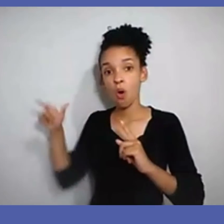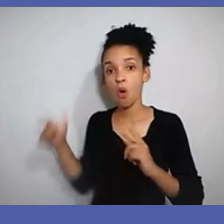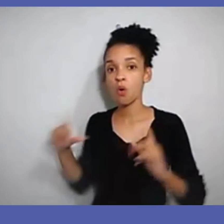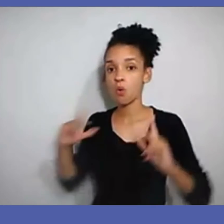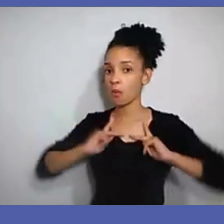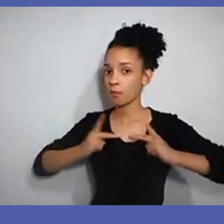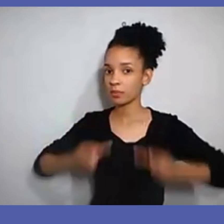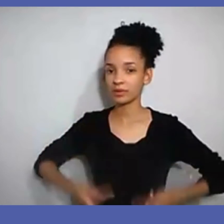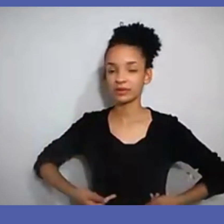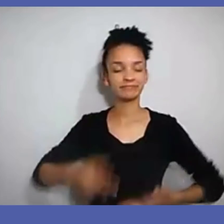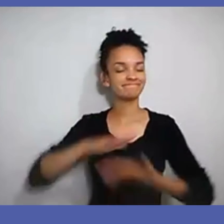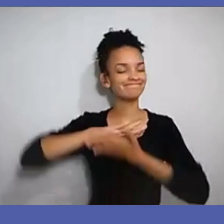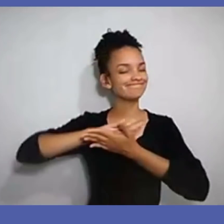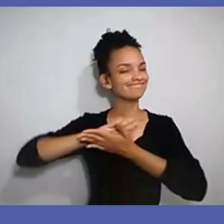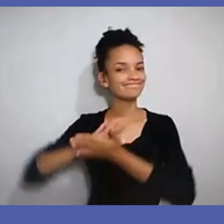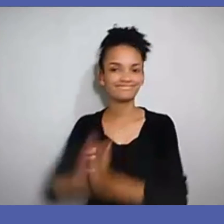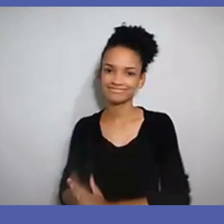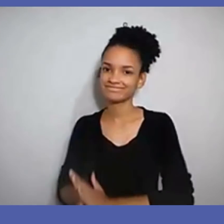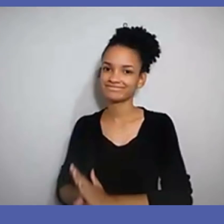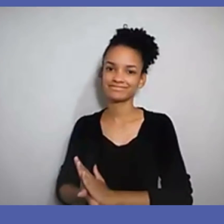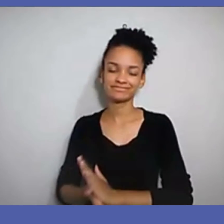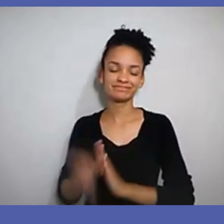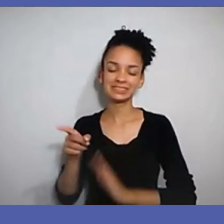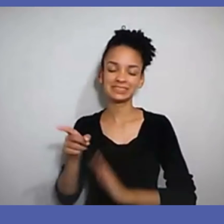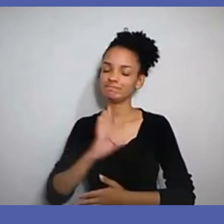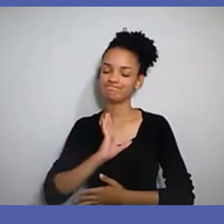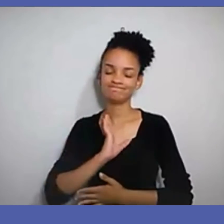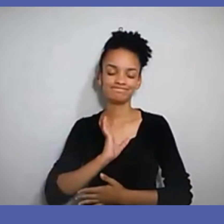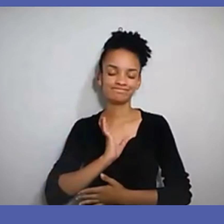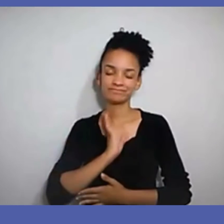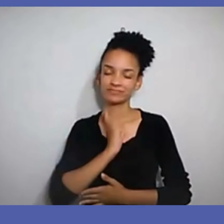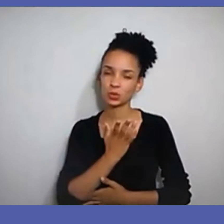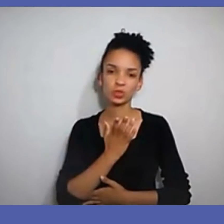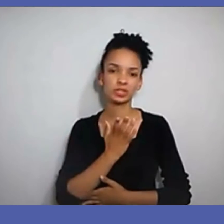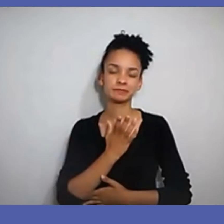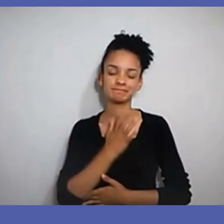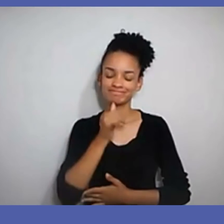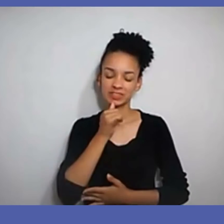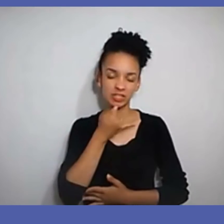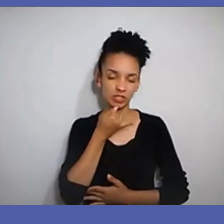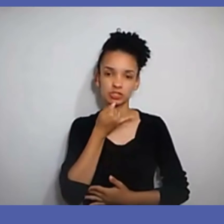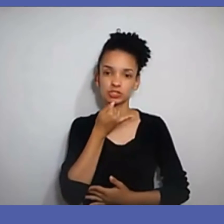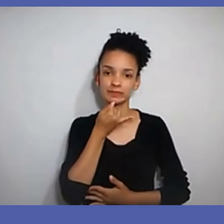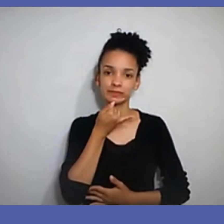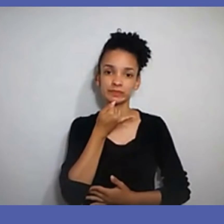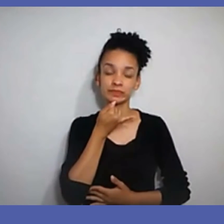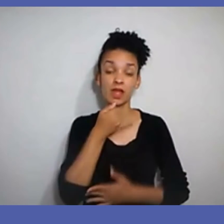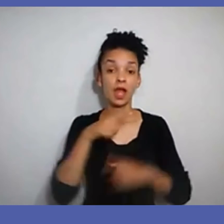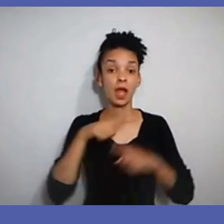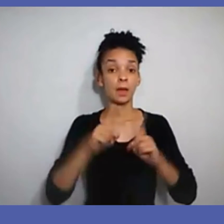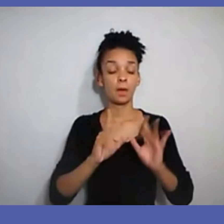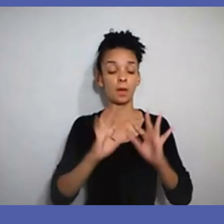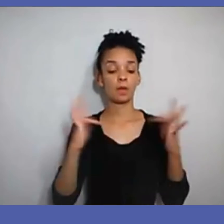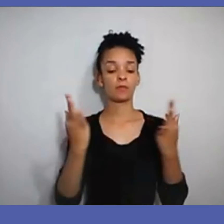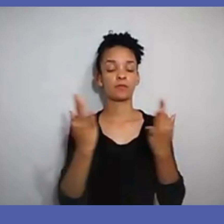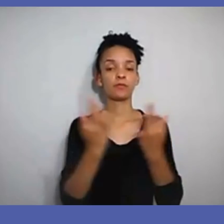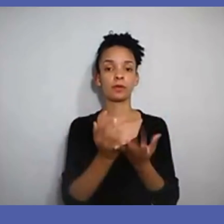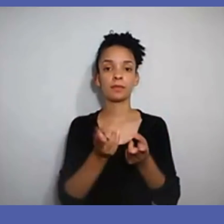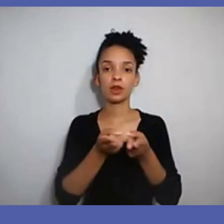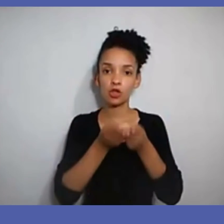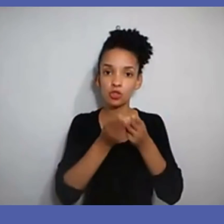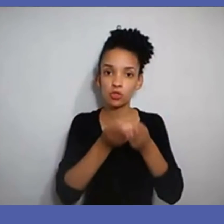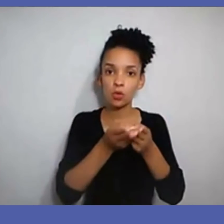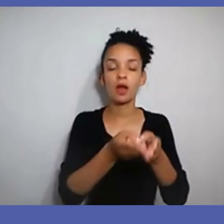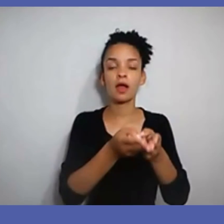tragédia, uma grande tragédia. E assim que a família de Noé, depois do dilúvio, se estabeleceu na terra,